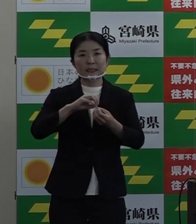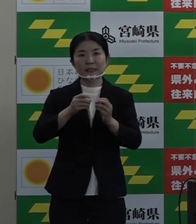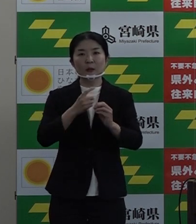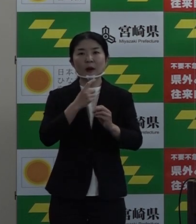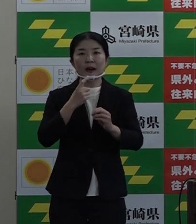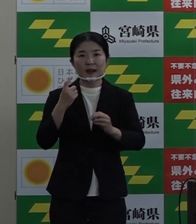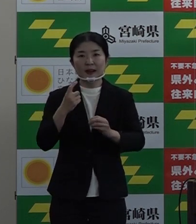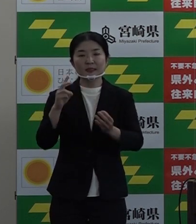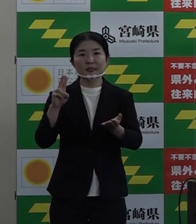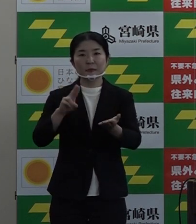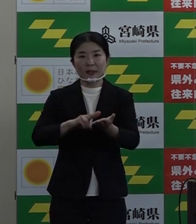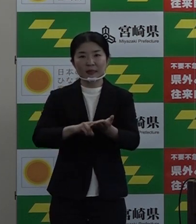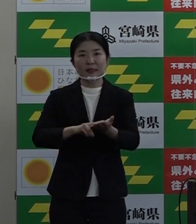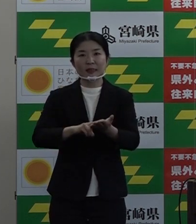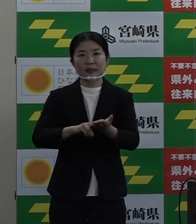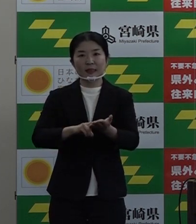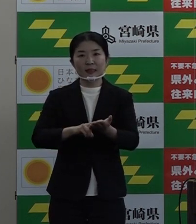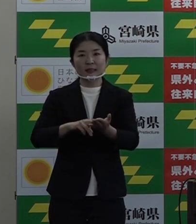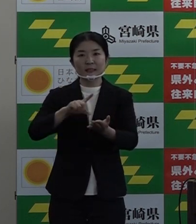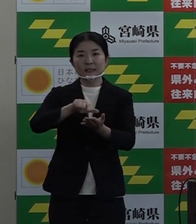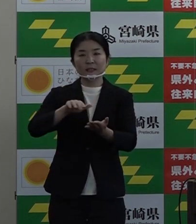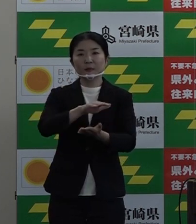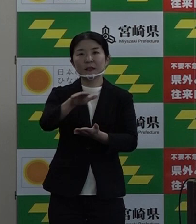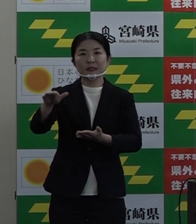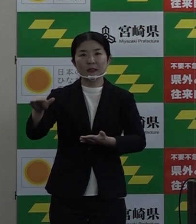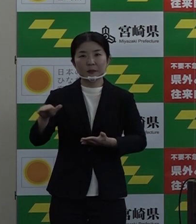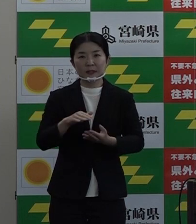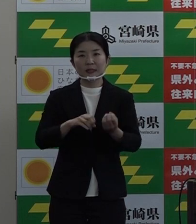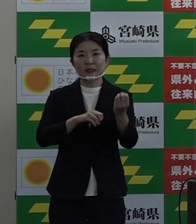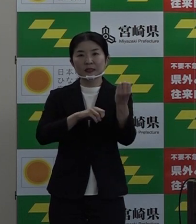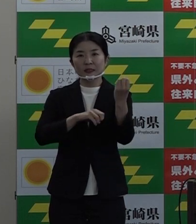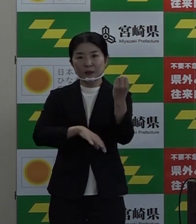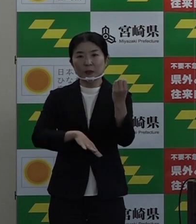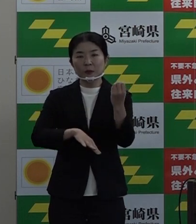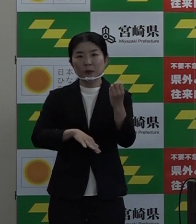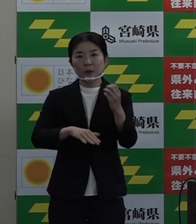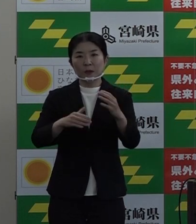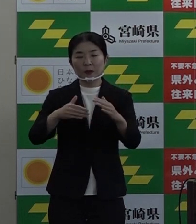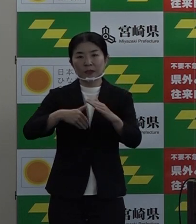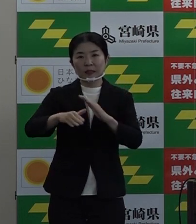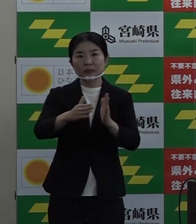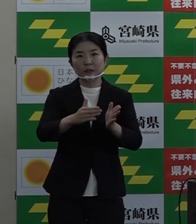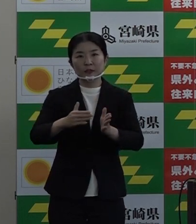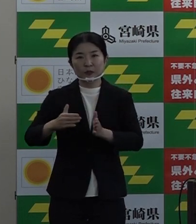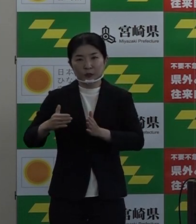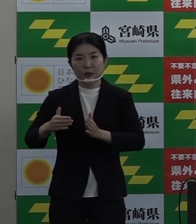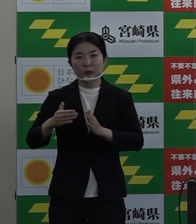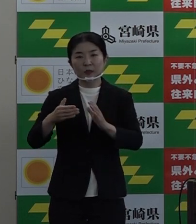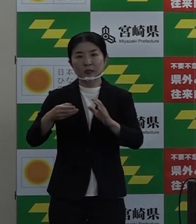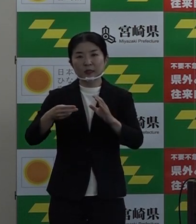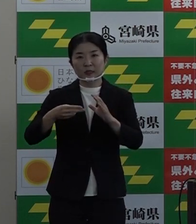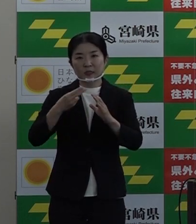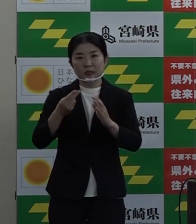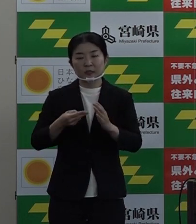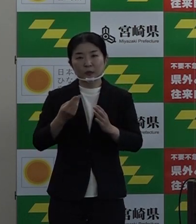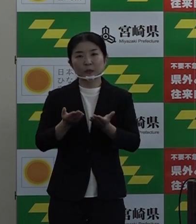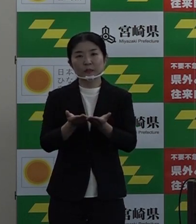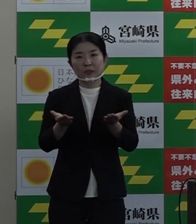ということで指定をいたしまして、地域の皆様には原則としての外出自粛、さらには飲食店等に対